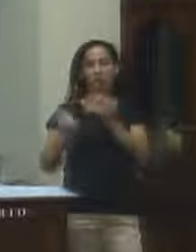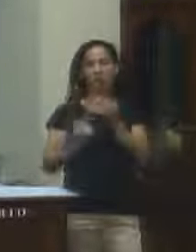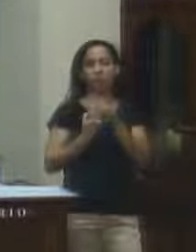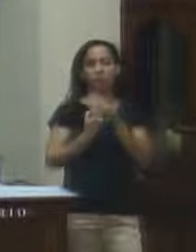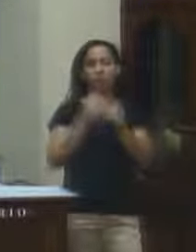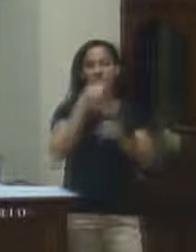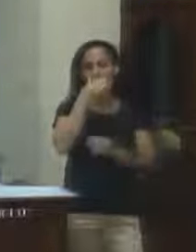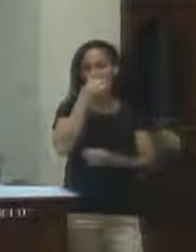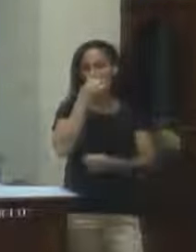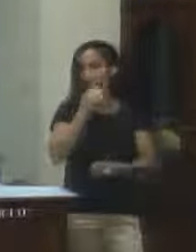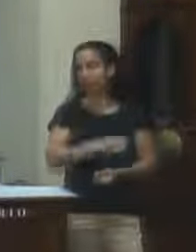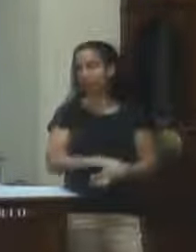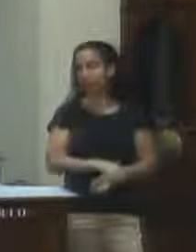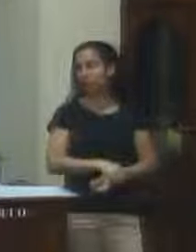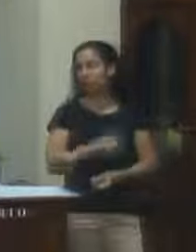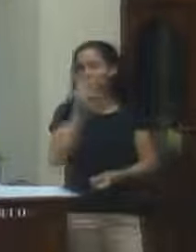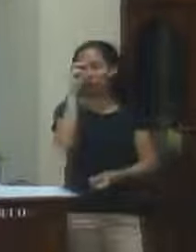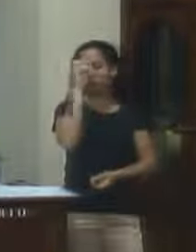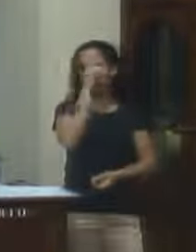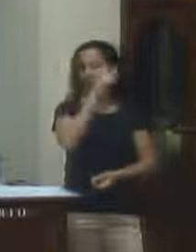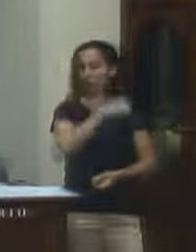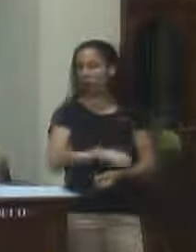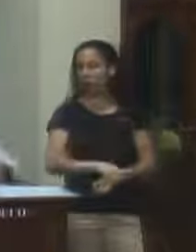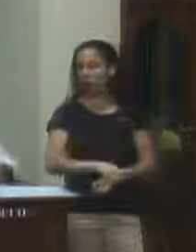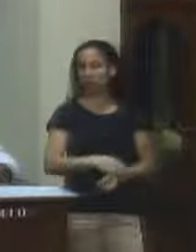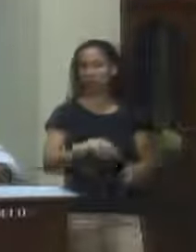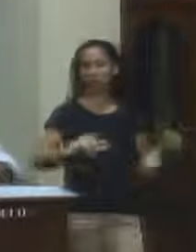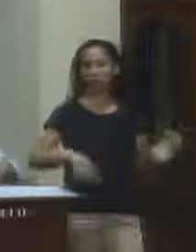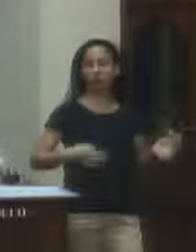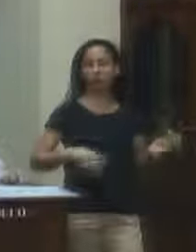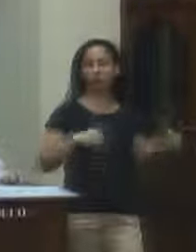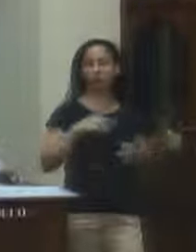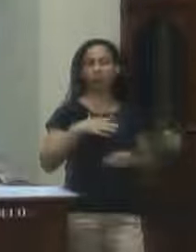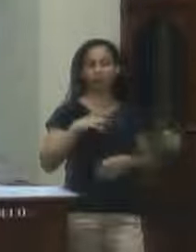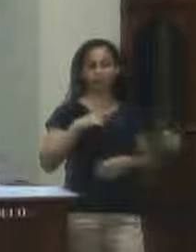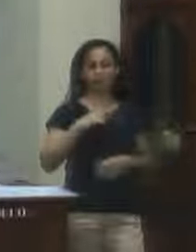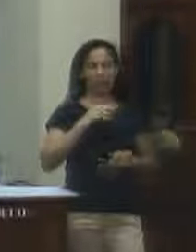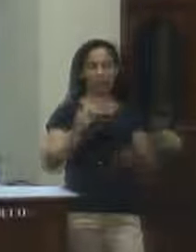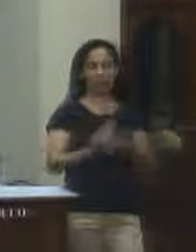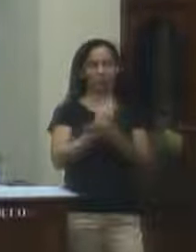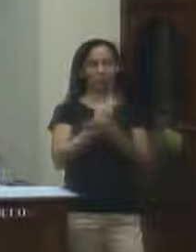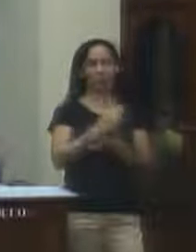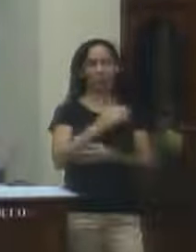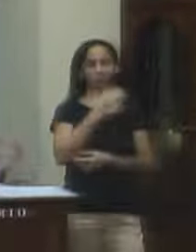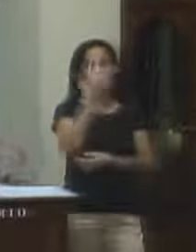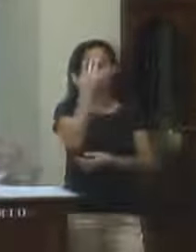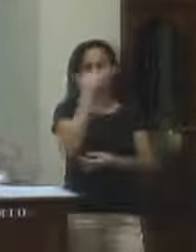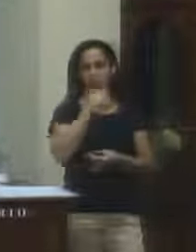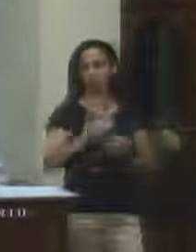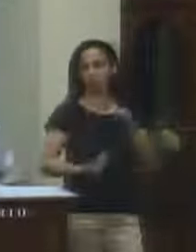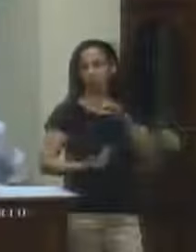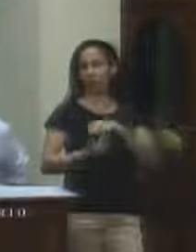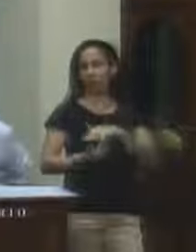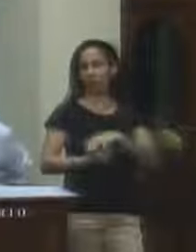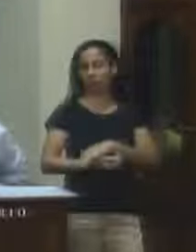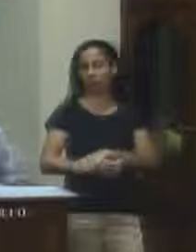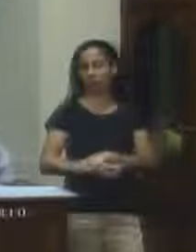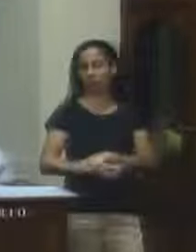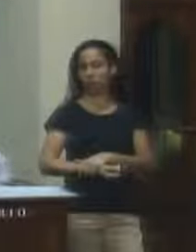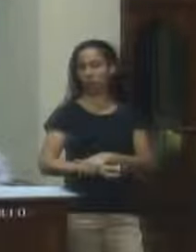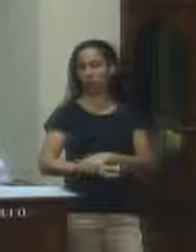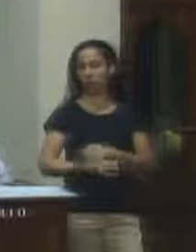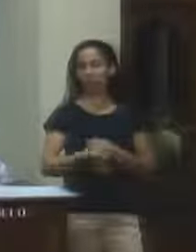ontem, das dificuldades que Conservatória enfrentou no último evento carnavalesco, né, que foi na